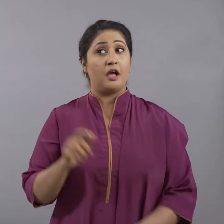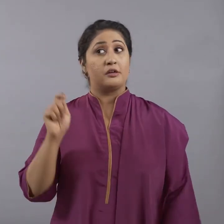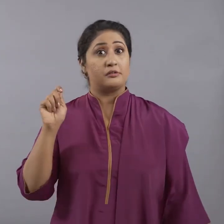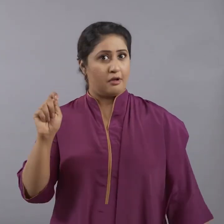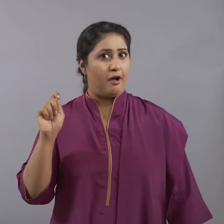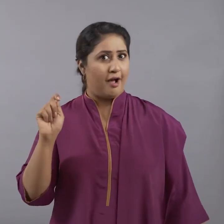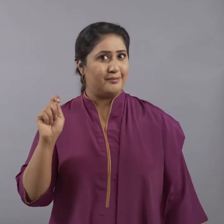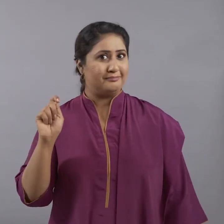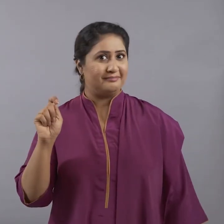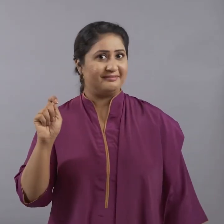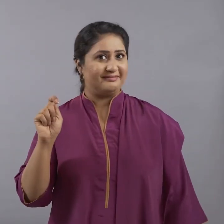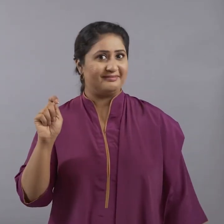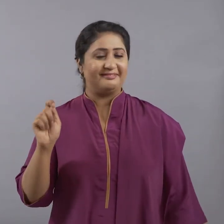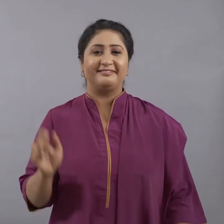काम,